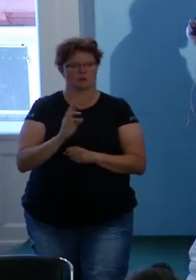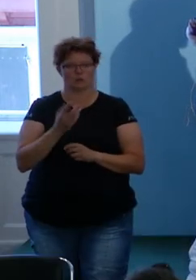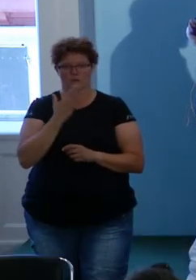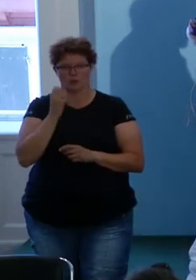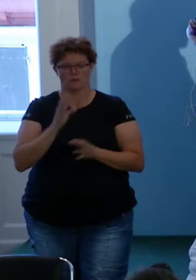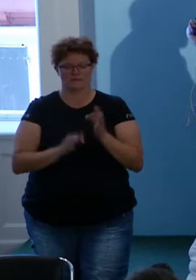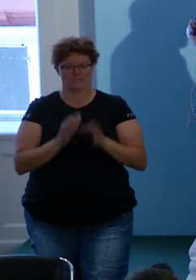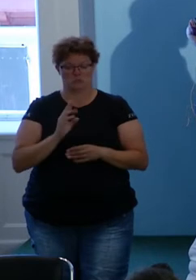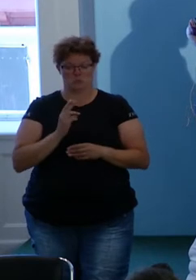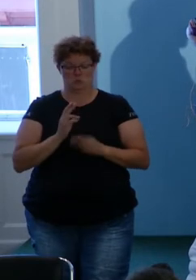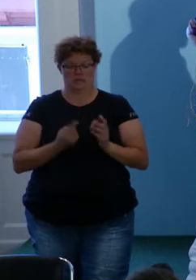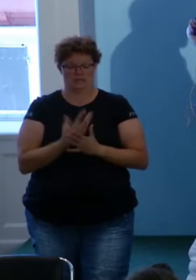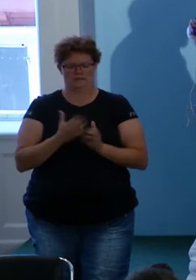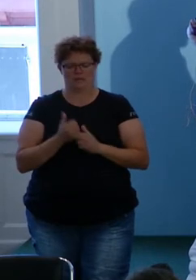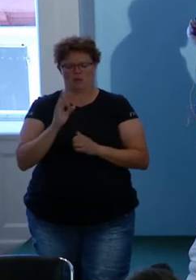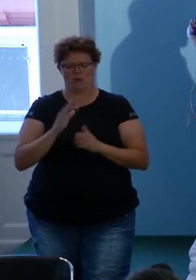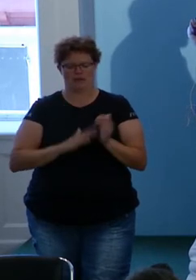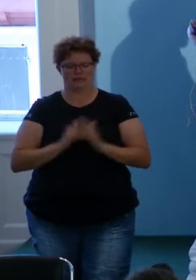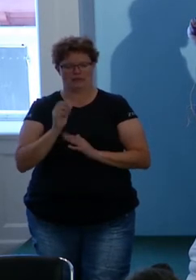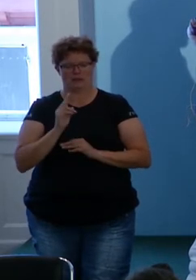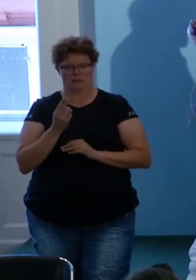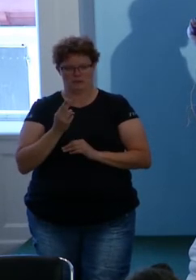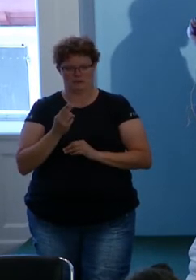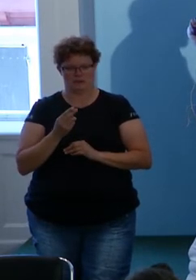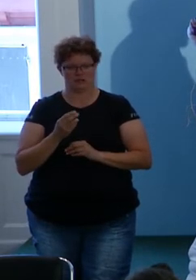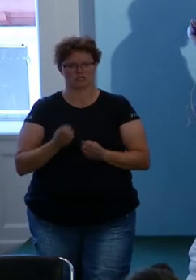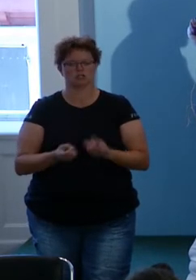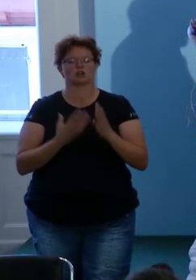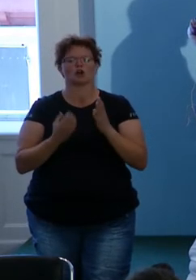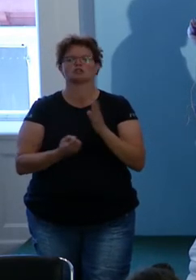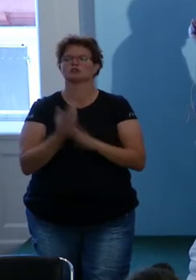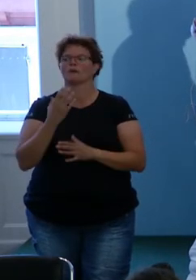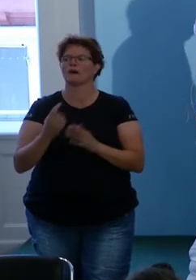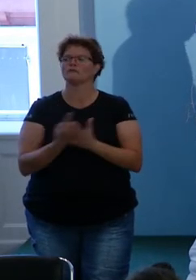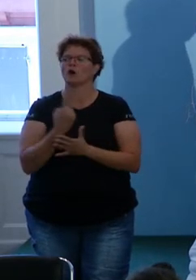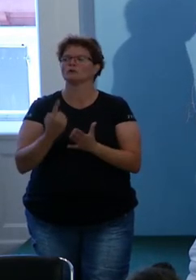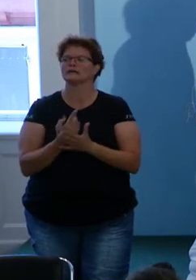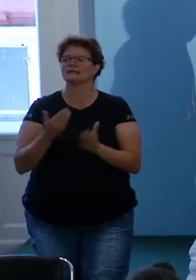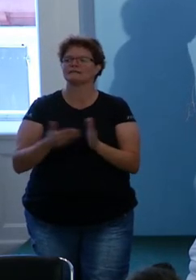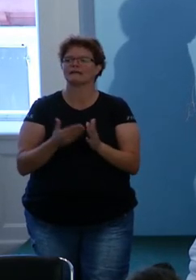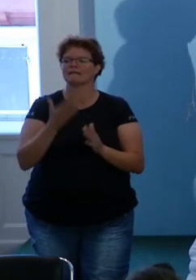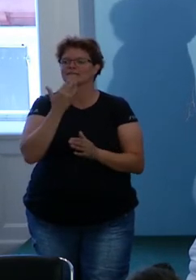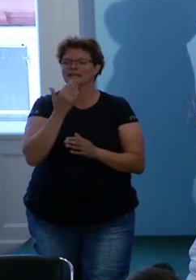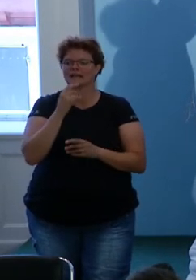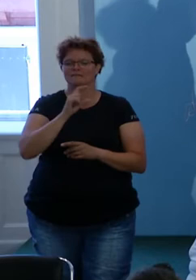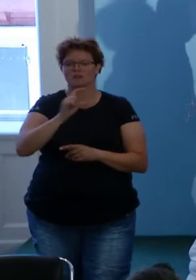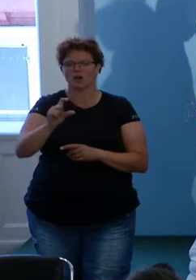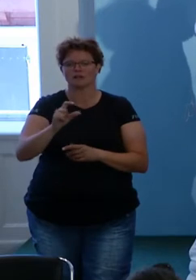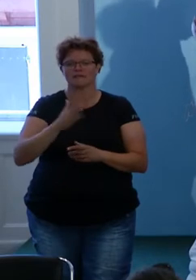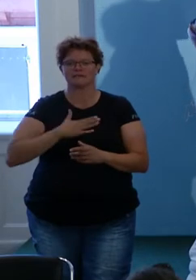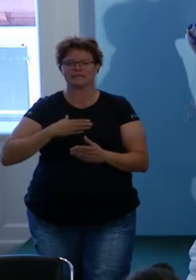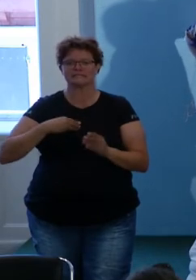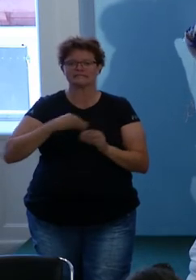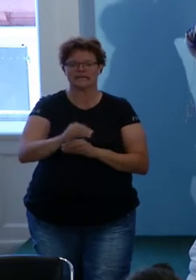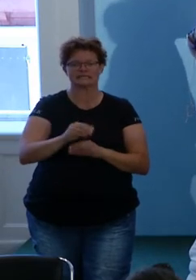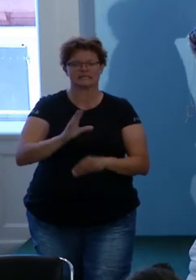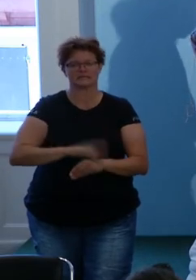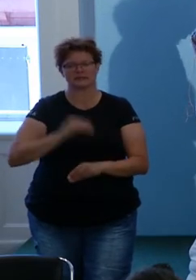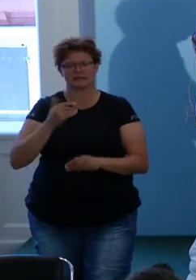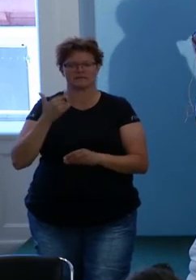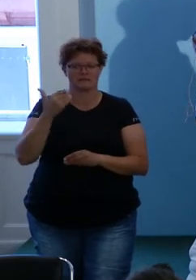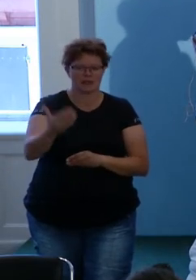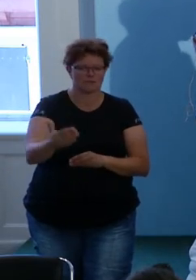i pipeline. Men hur vi hanterar det här nu, det skapar förutsättningar för vilka företag kommer vilja satsa i Sverige i